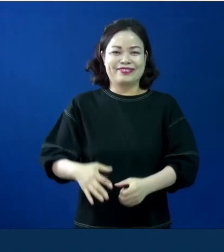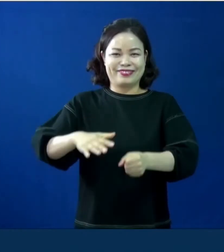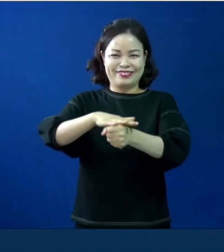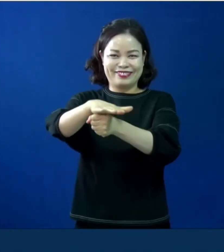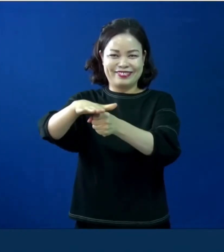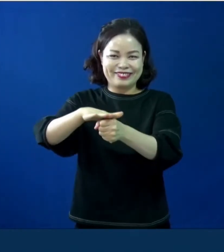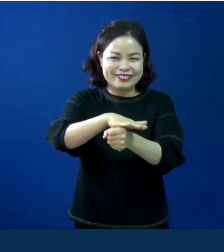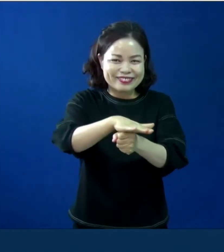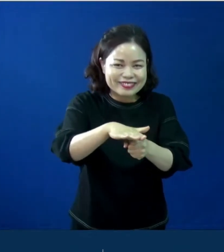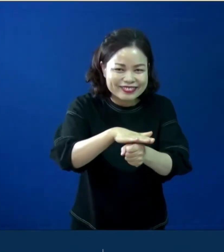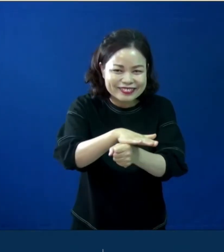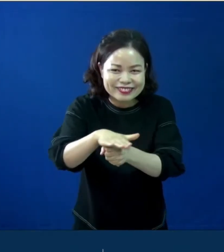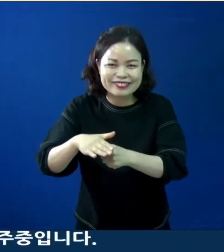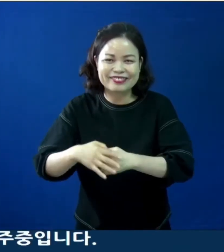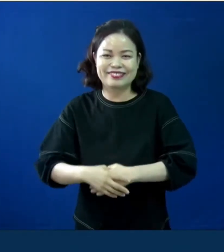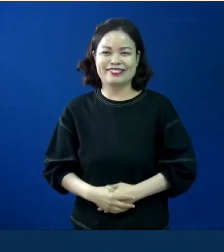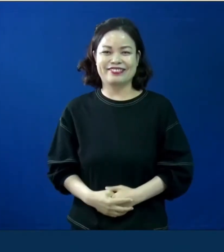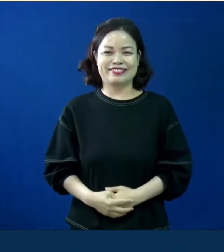사랑합니다.